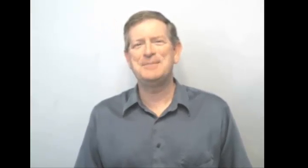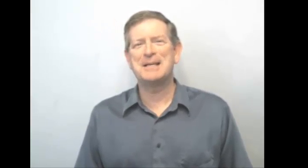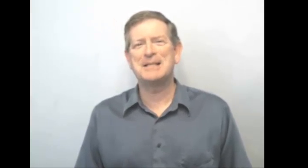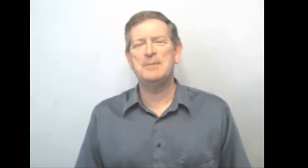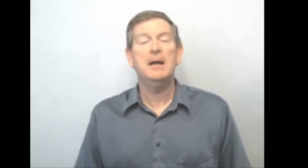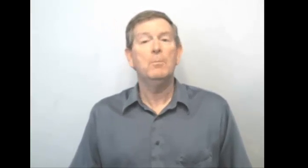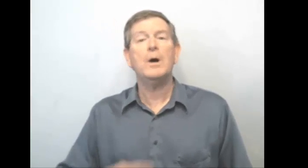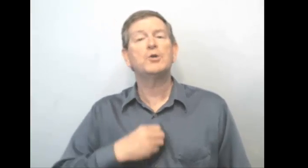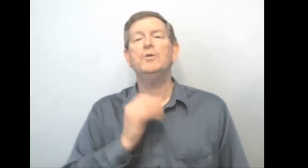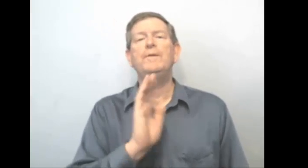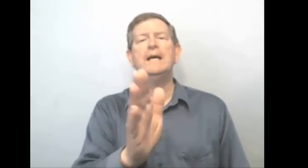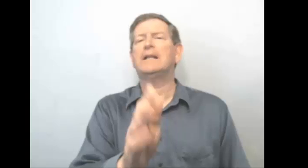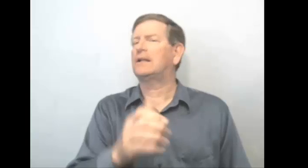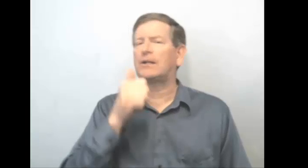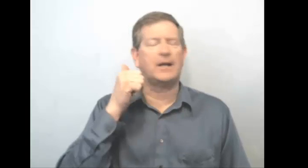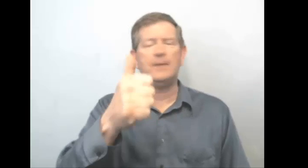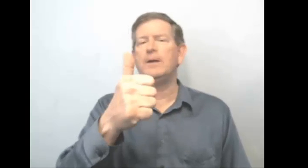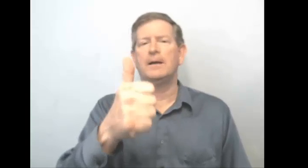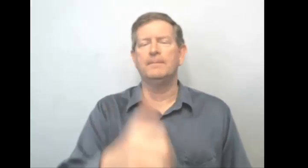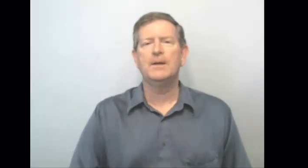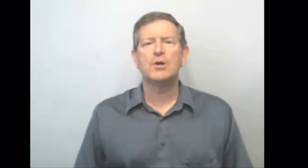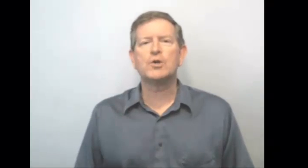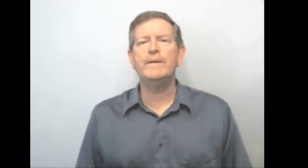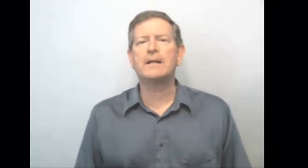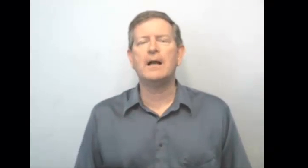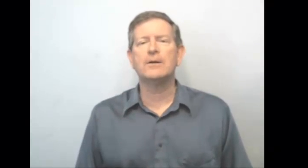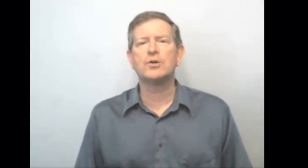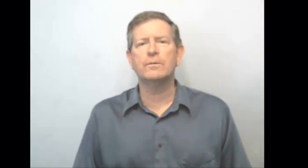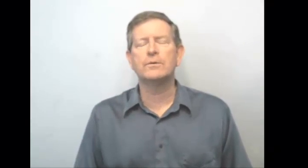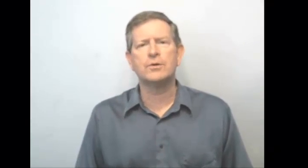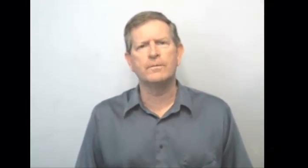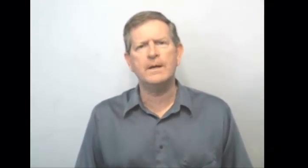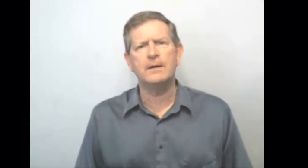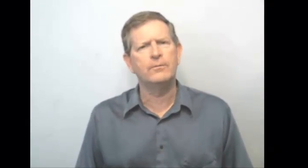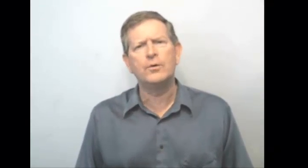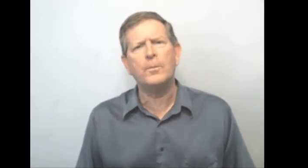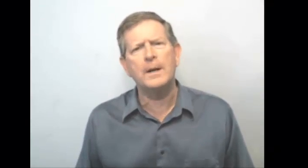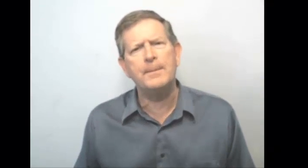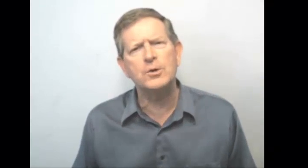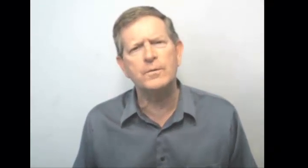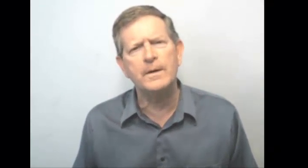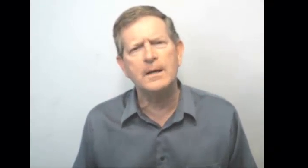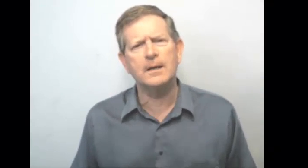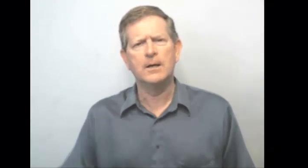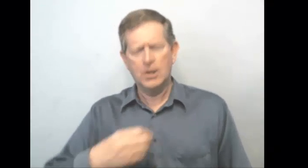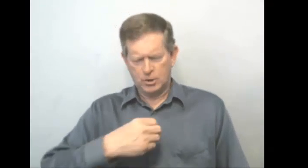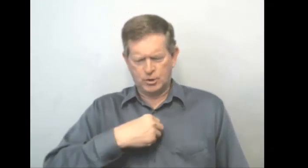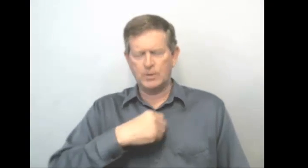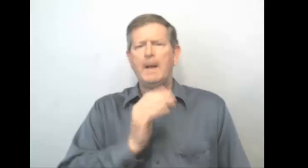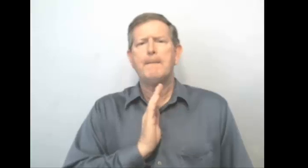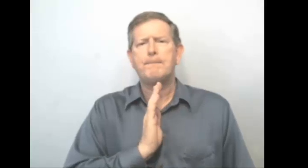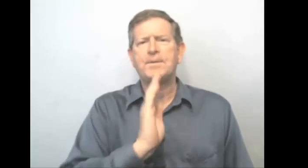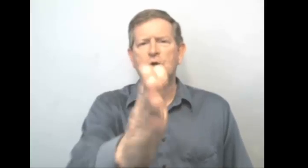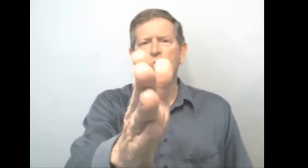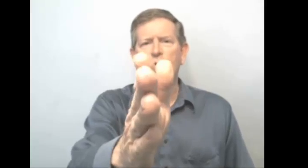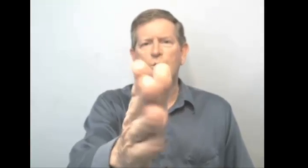Ah, c'est bien, c'est bien. Moi, je vais très bien. Je vais. Vous ne comprenez pas? Je vais.